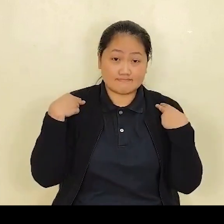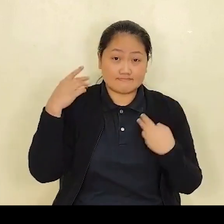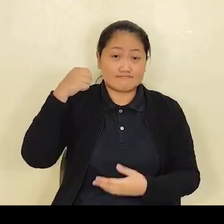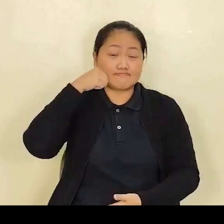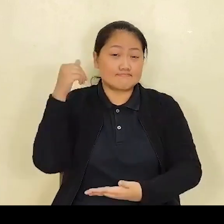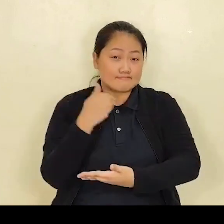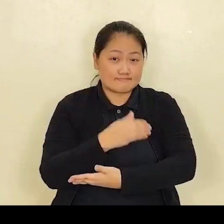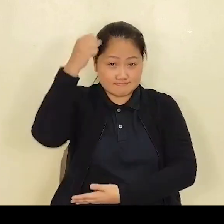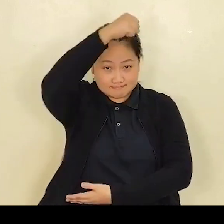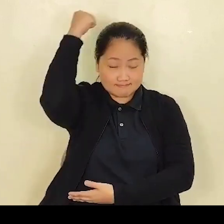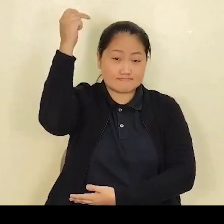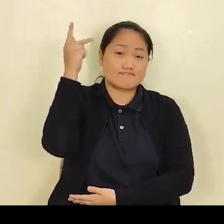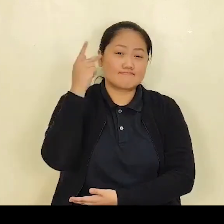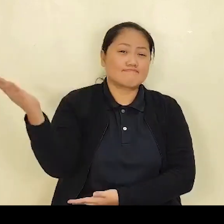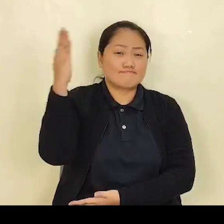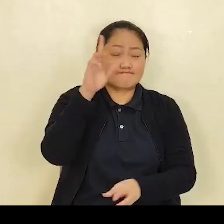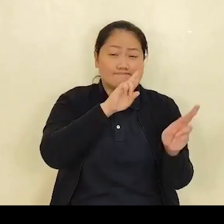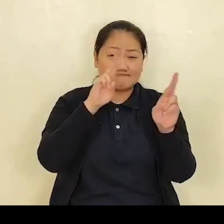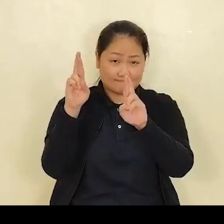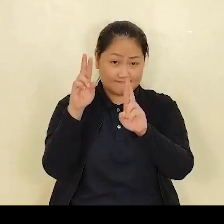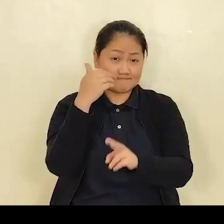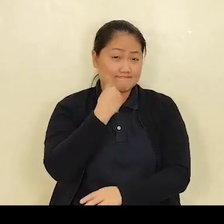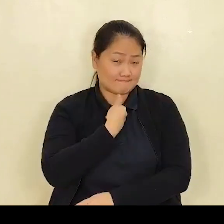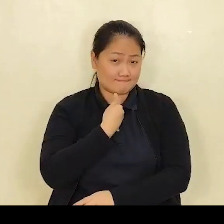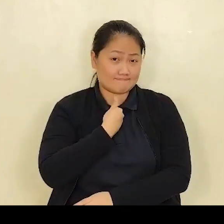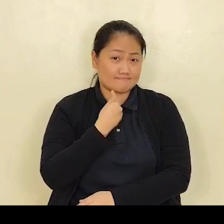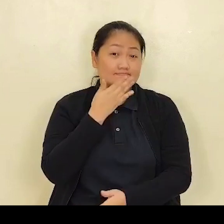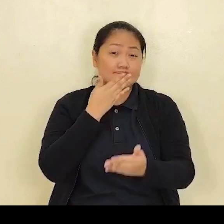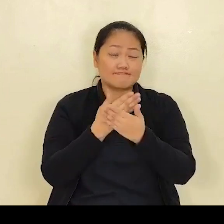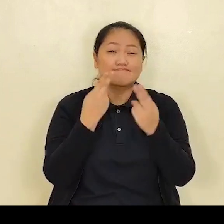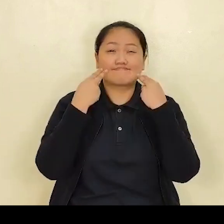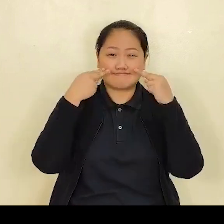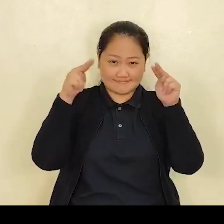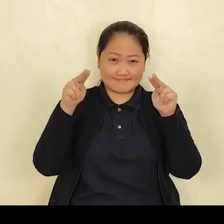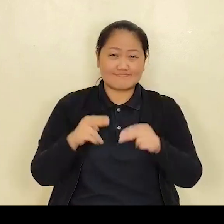nag-aanyayang ihanda na ang sarili sa pagpapahayag ng ating mabuting balita.